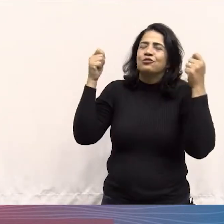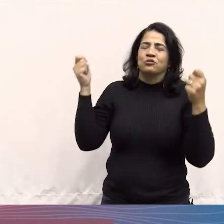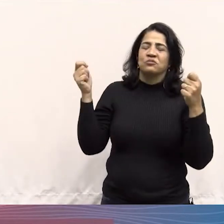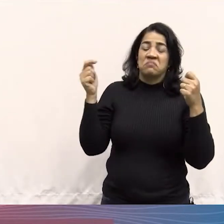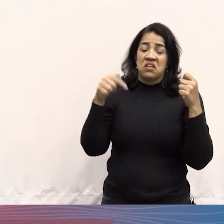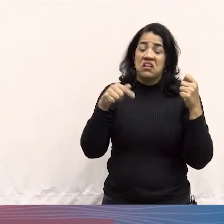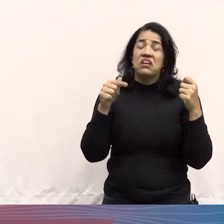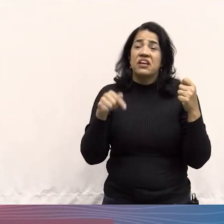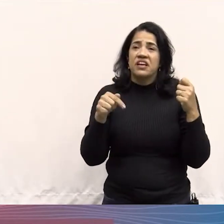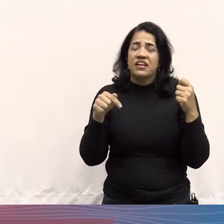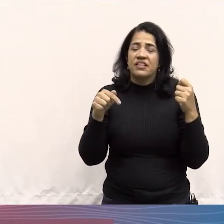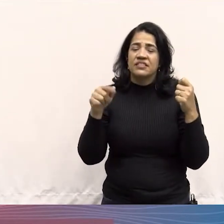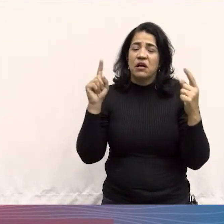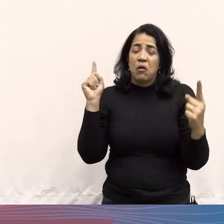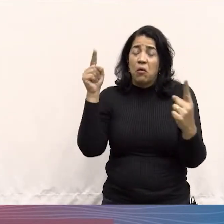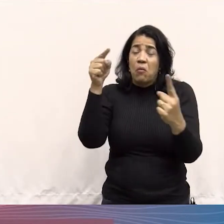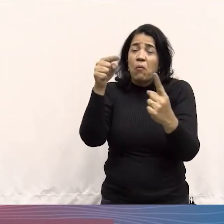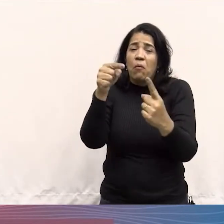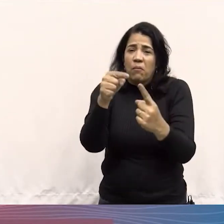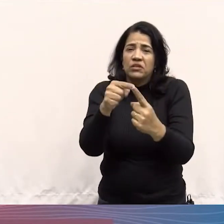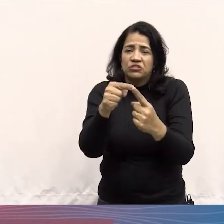destino do governo humano.